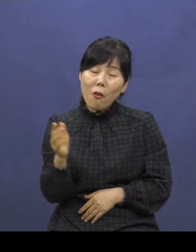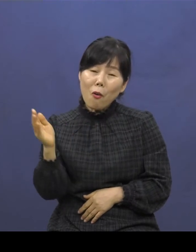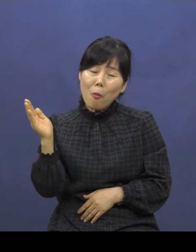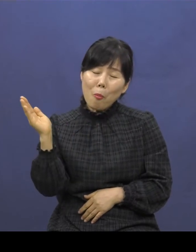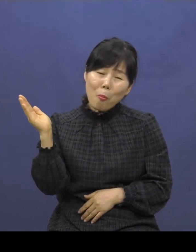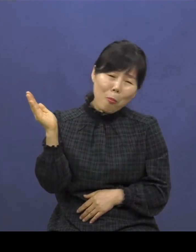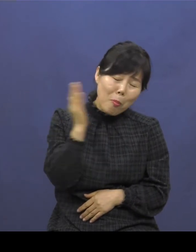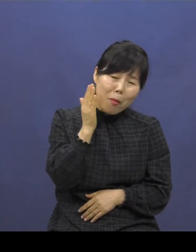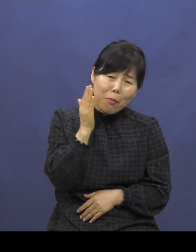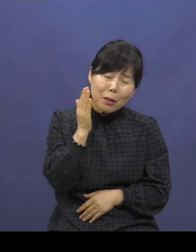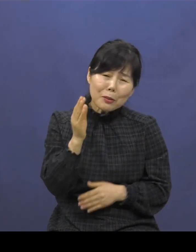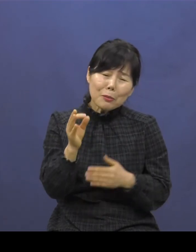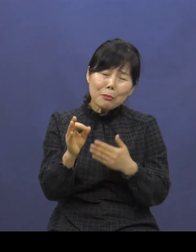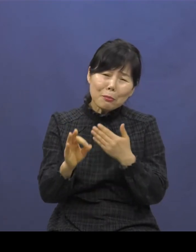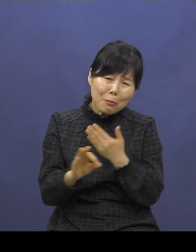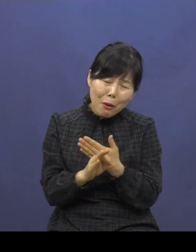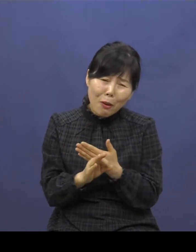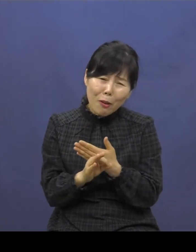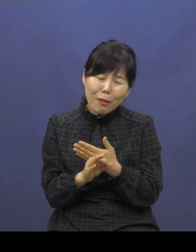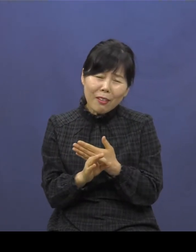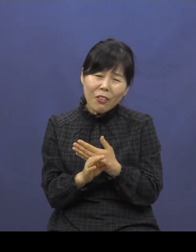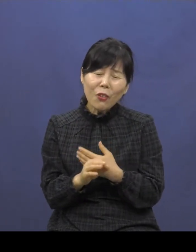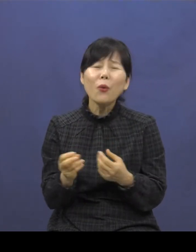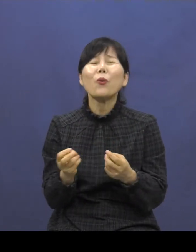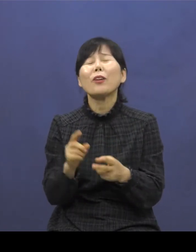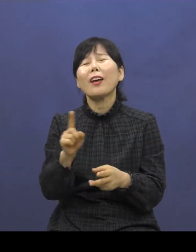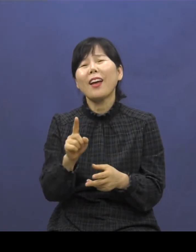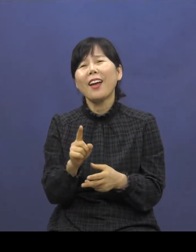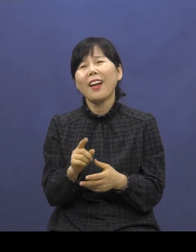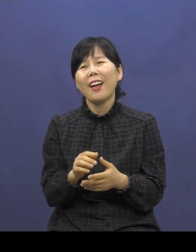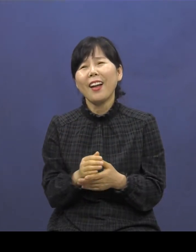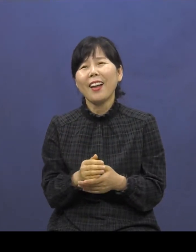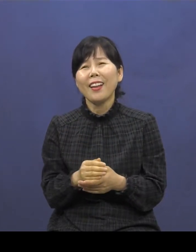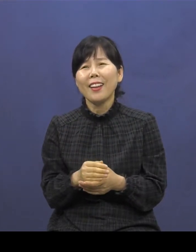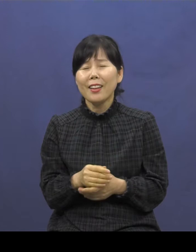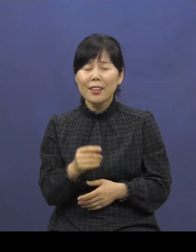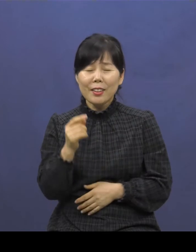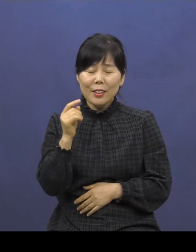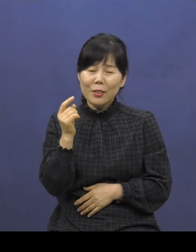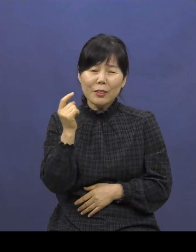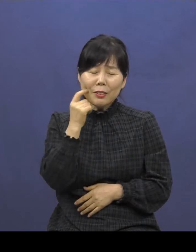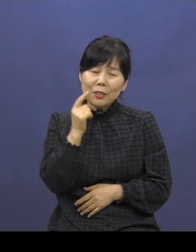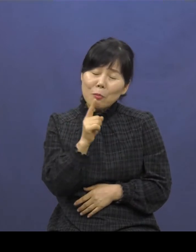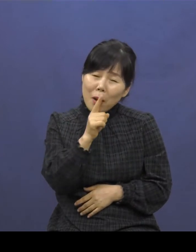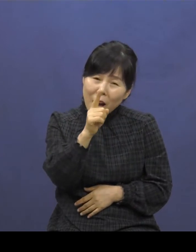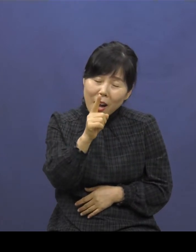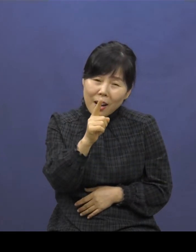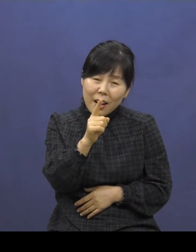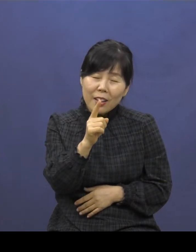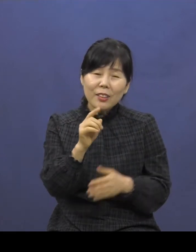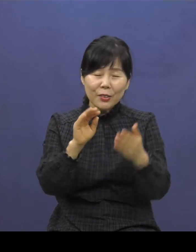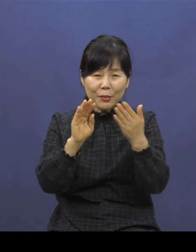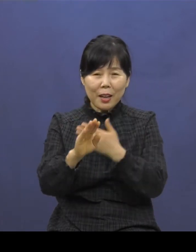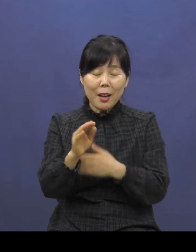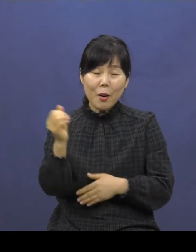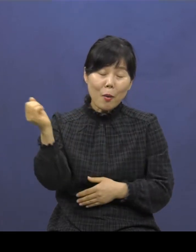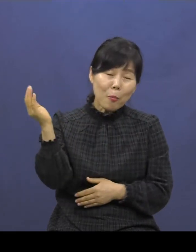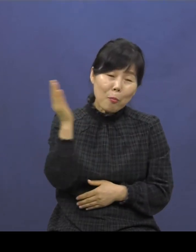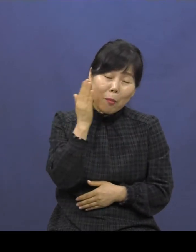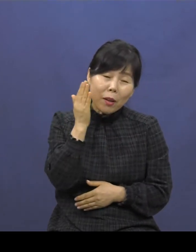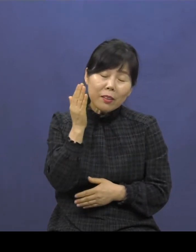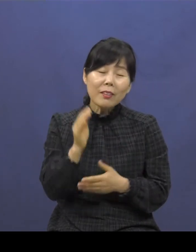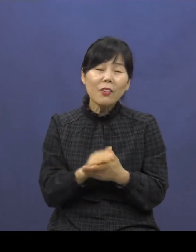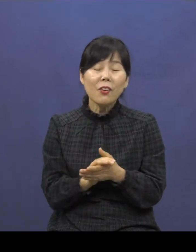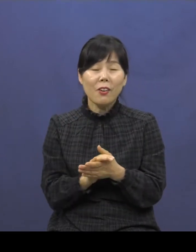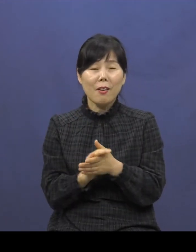얼마나 참 할 말이 없죠, 그렇죠? 맞아요, 거짓말한 게 있으니까. 그렇다고 해서 뭐 맛있거나 뭐 괜찮은 건 아니에요. 굉장히